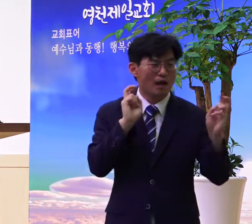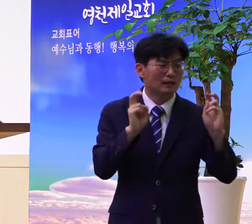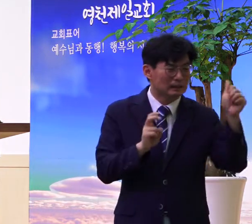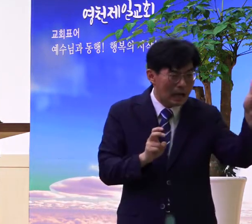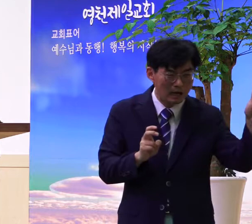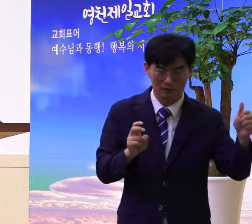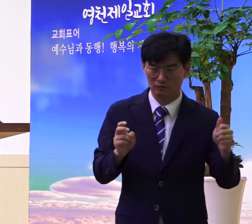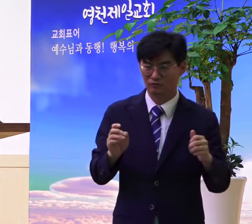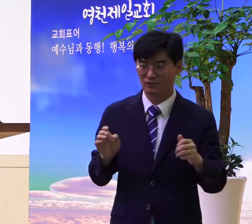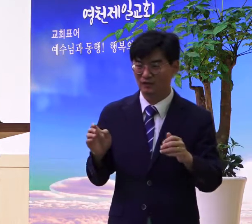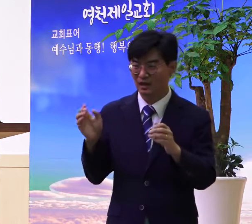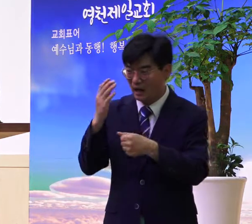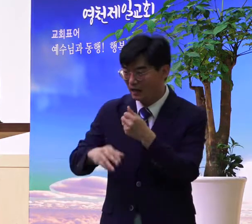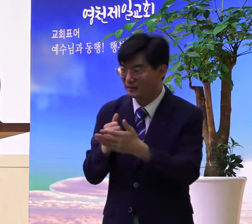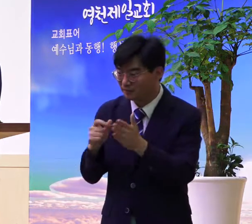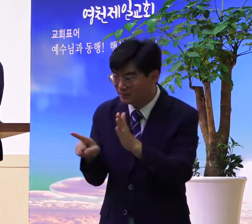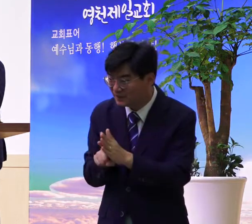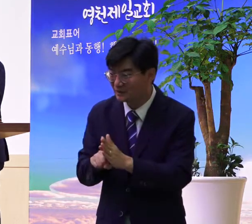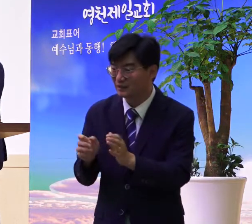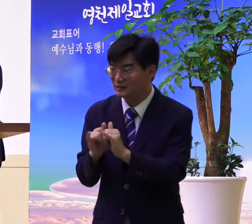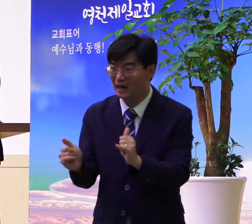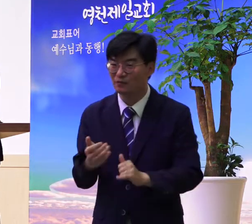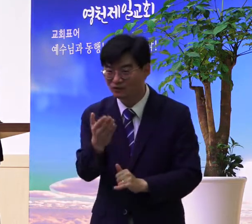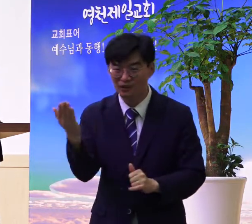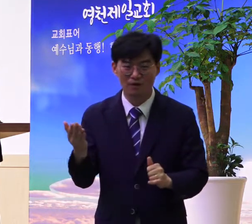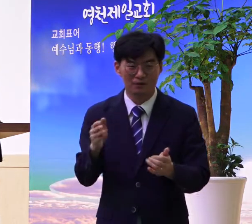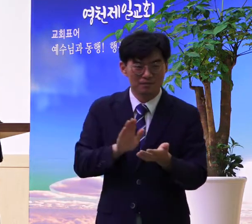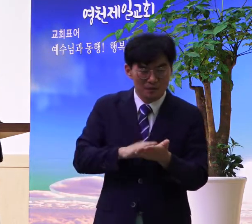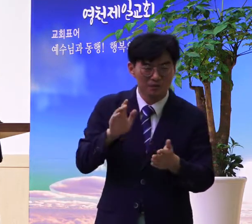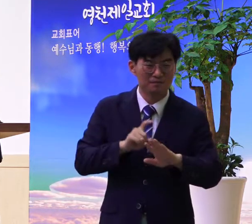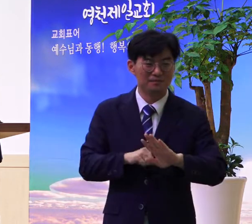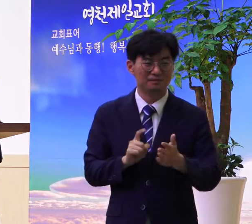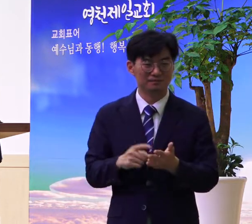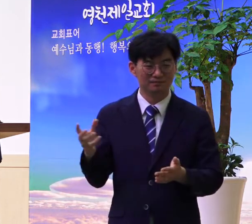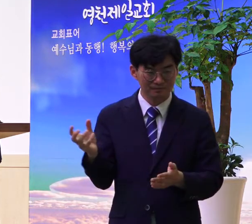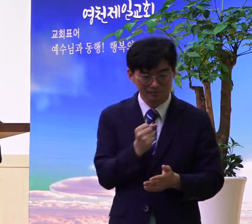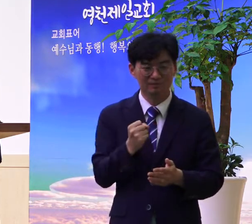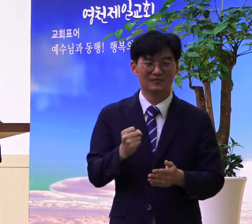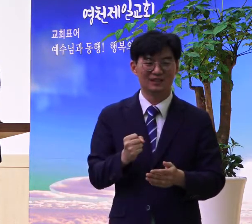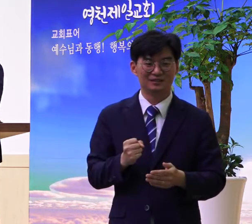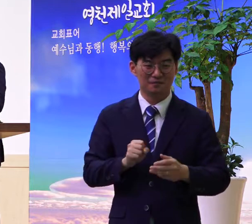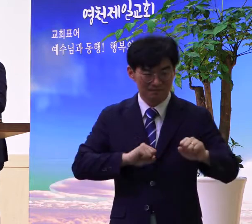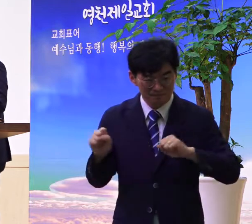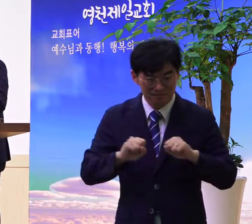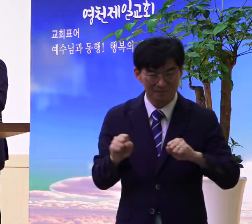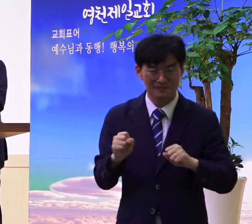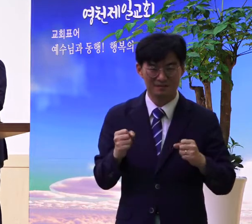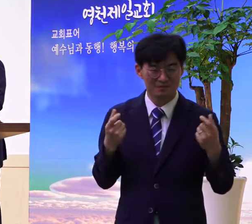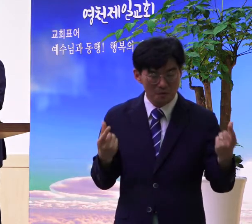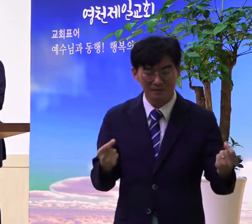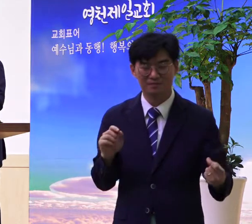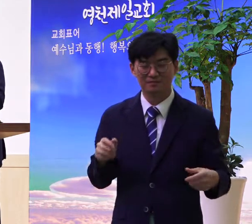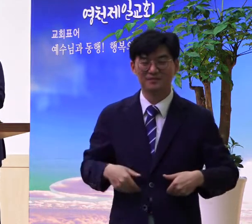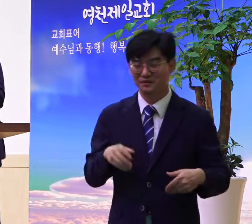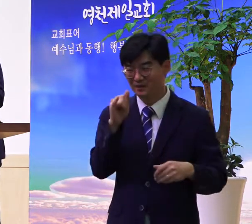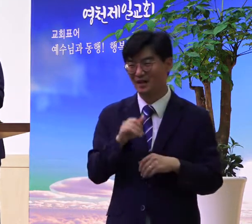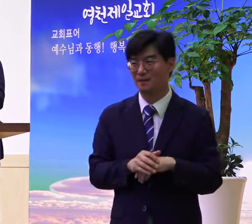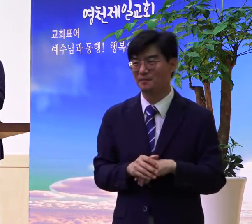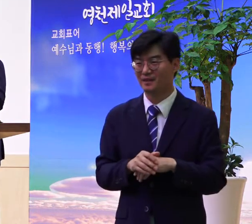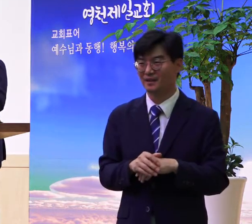않겠습니까? 하나님 나라를 바라보는 이 거룩한 길을 걸어가는 우리, 이 열정의 근본과 뿌리가 다르고